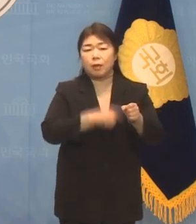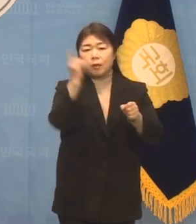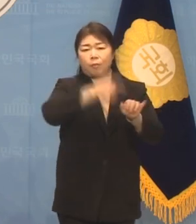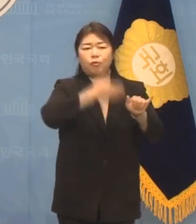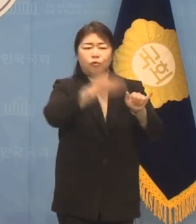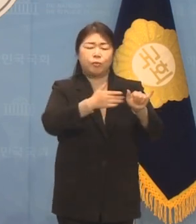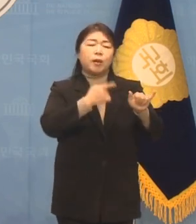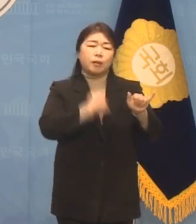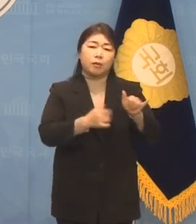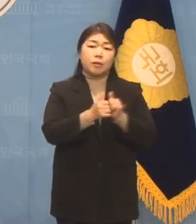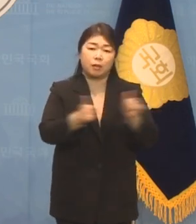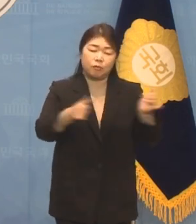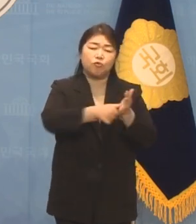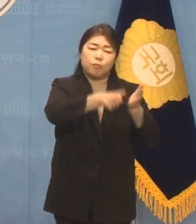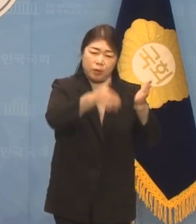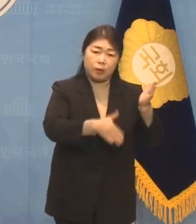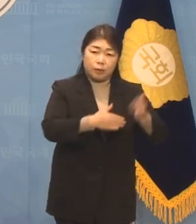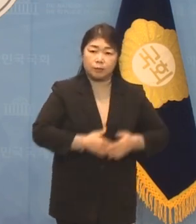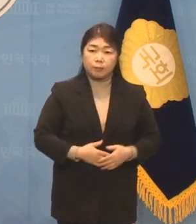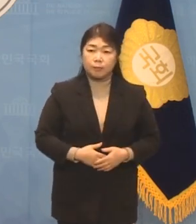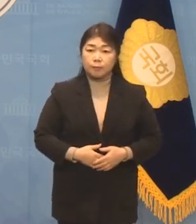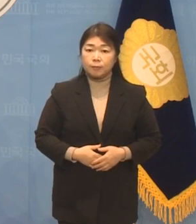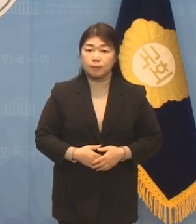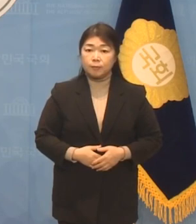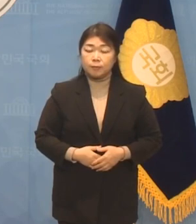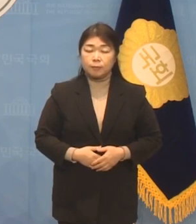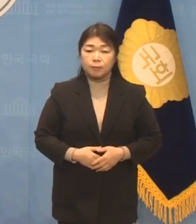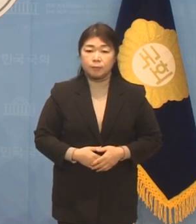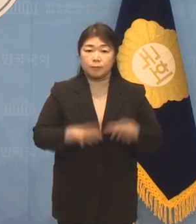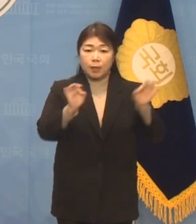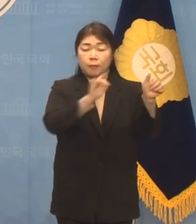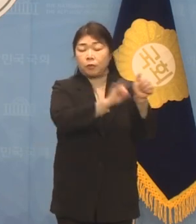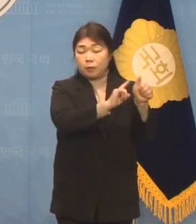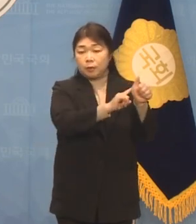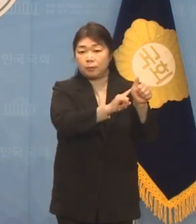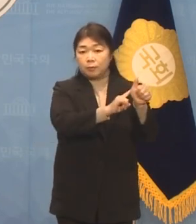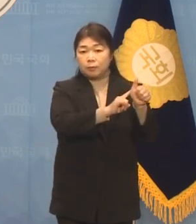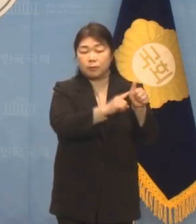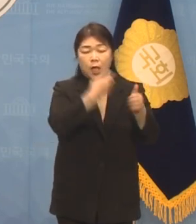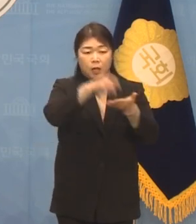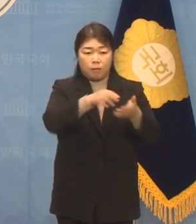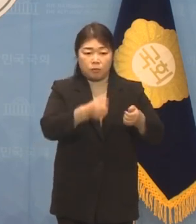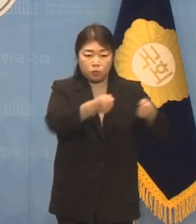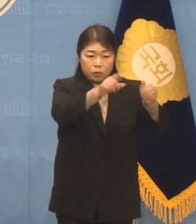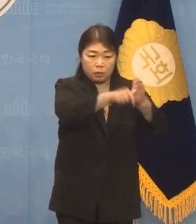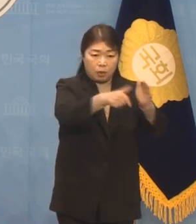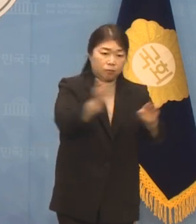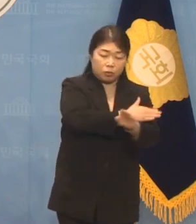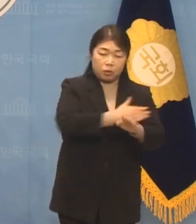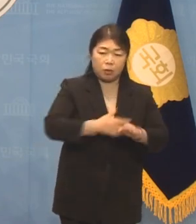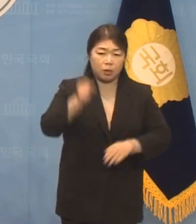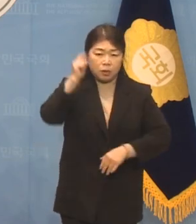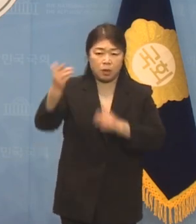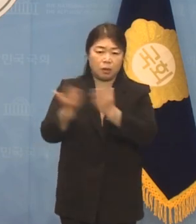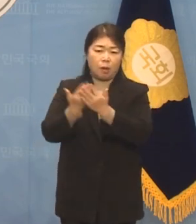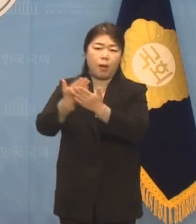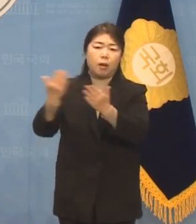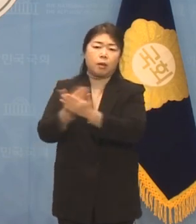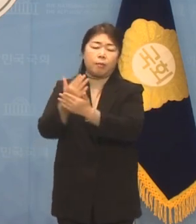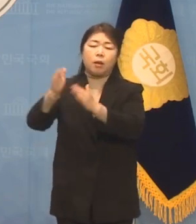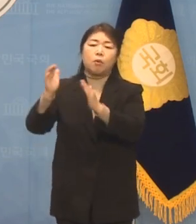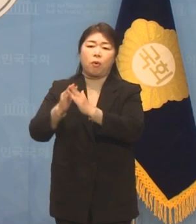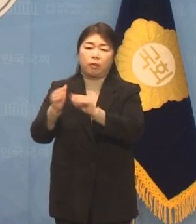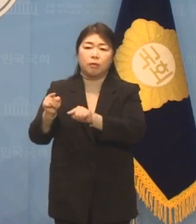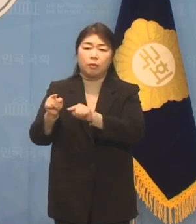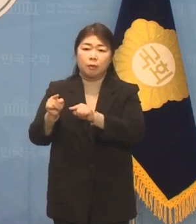유튜버로 정평이 나 있던 사람입니다. 김채환 원장이 임명됐을 때부터 인재개발원이 김